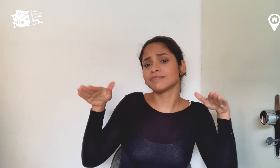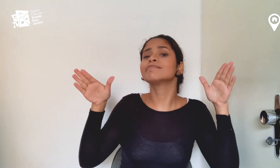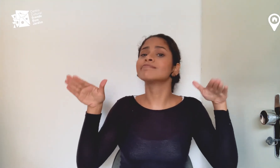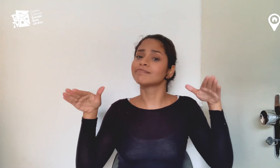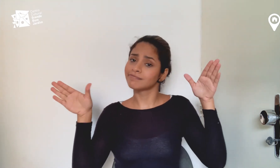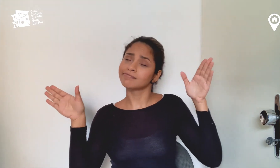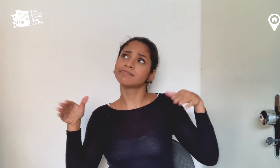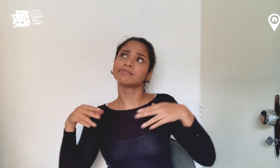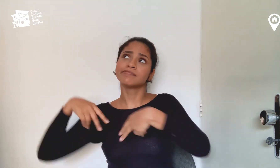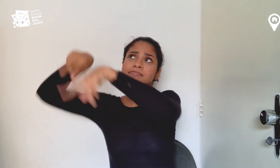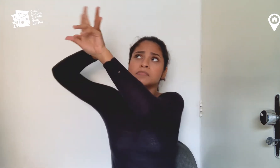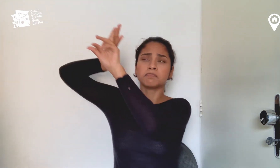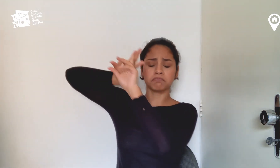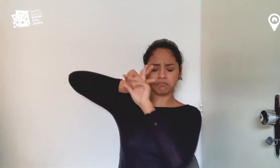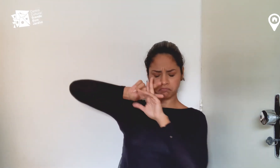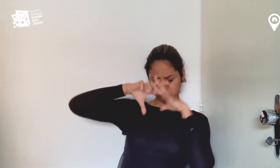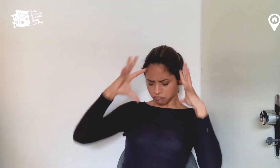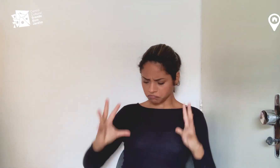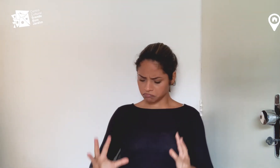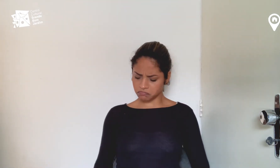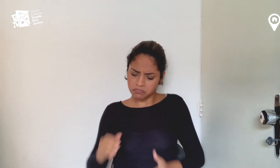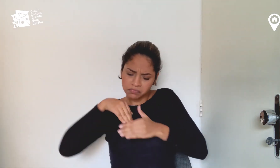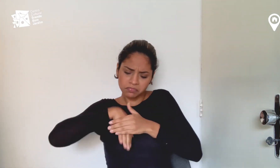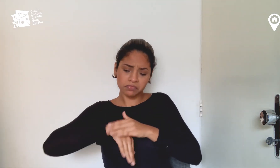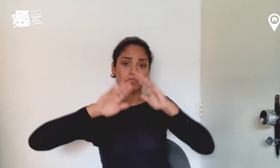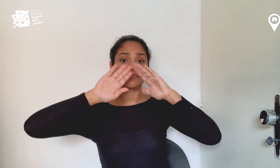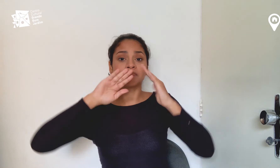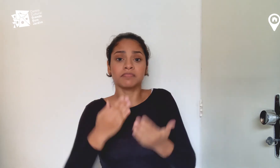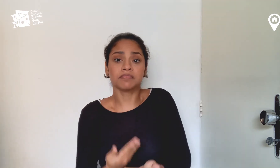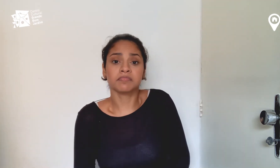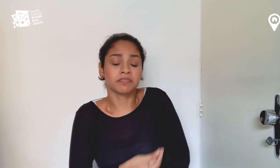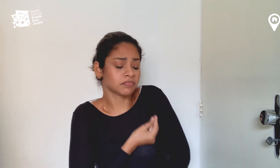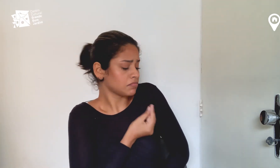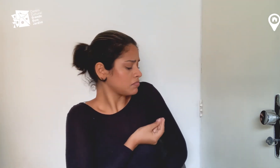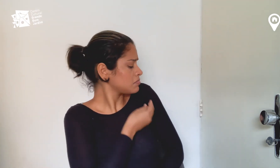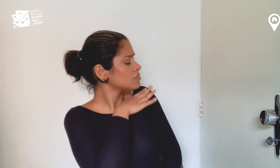papacapim, preso numa gaiola de uma escola, que vida ruim,